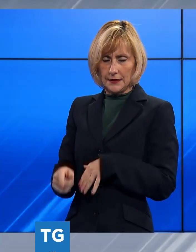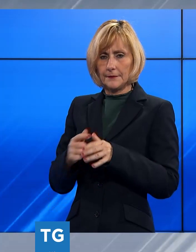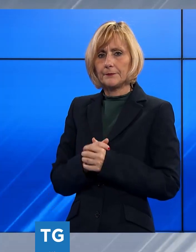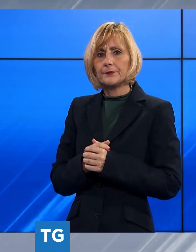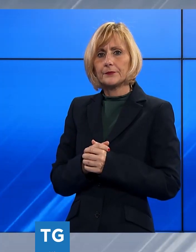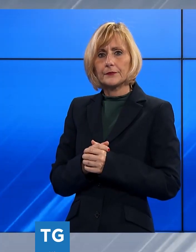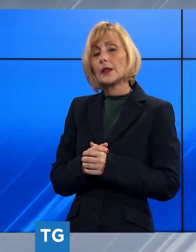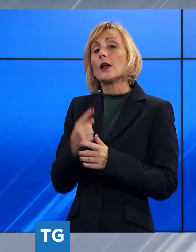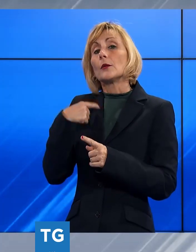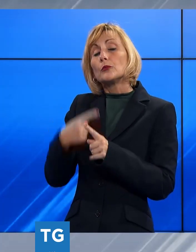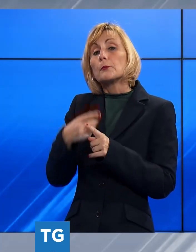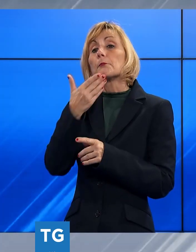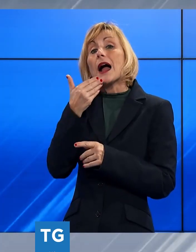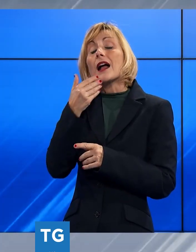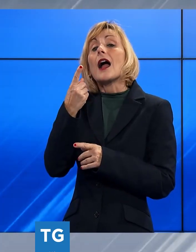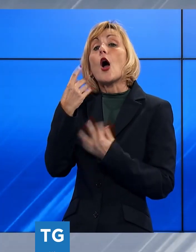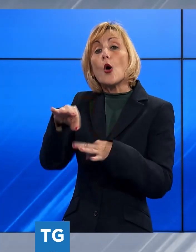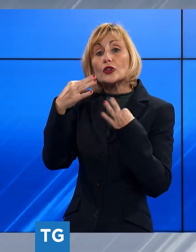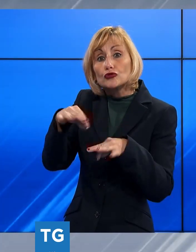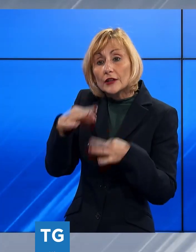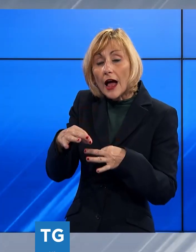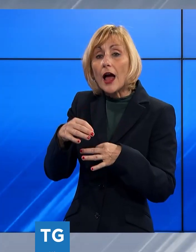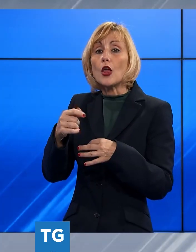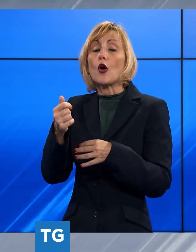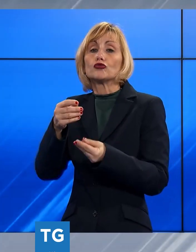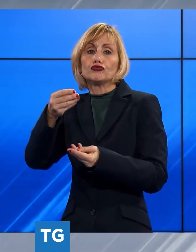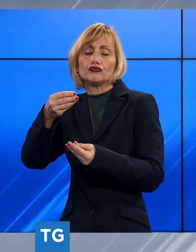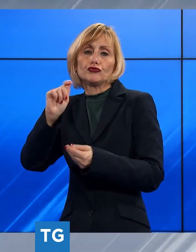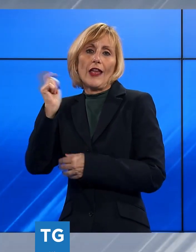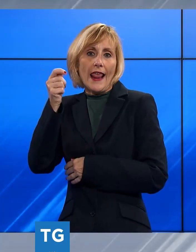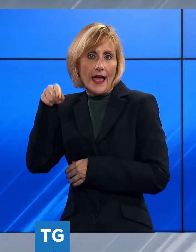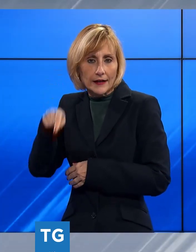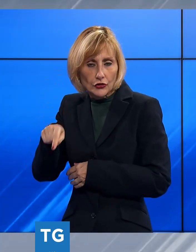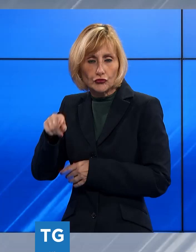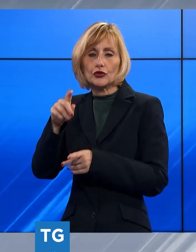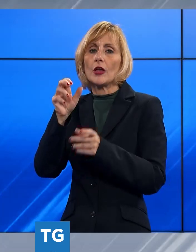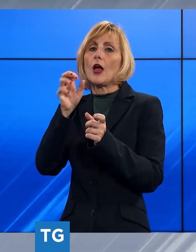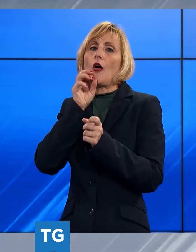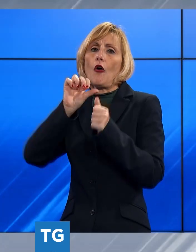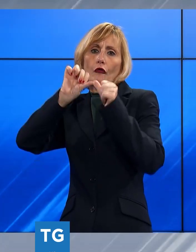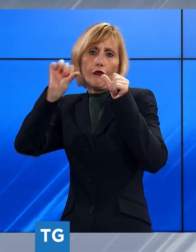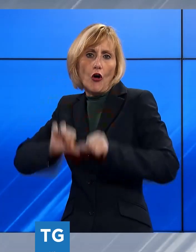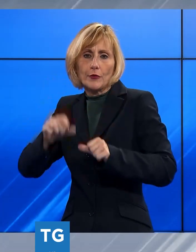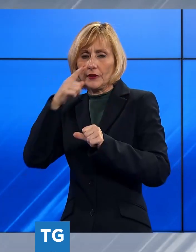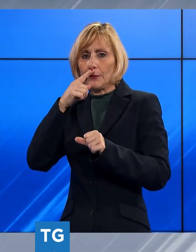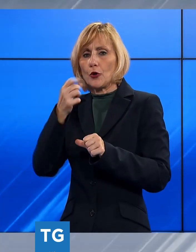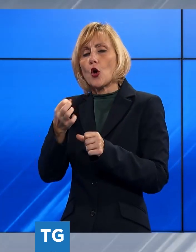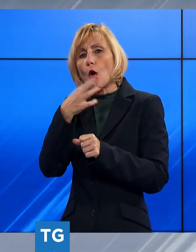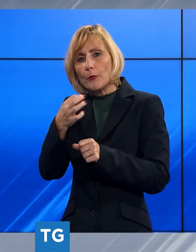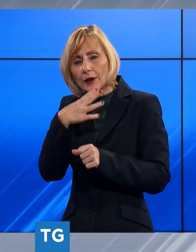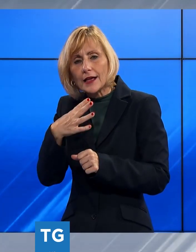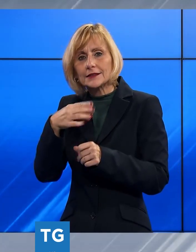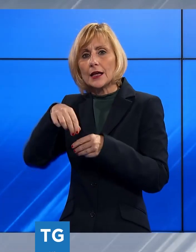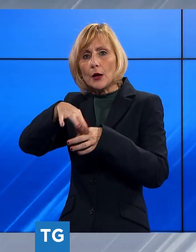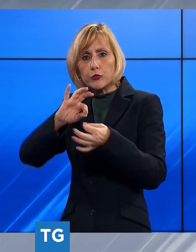è che mancano se gli originali i Brand che i generici mancano varie formulazioni compresse questo è compresse